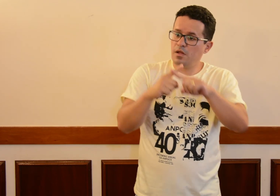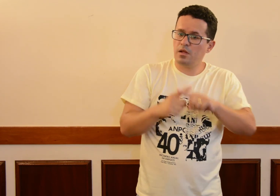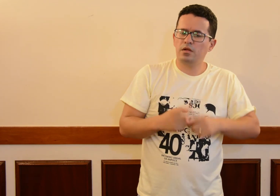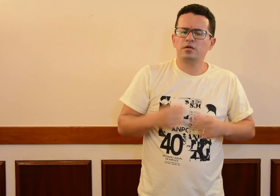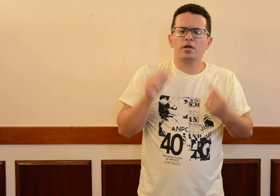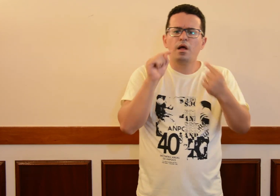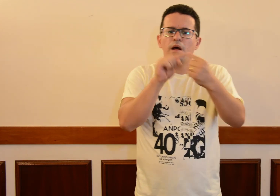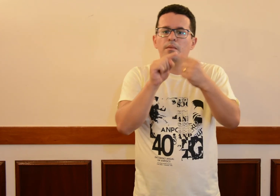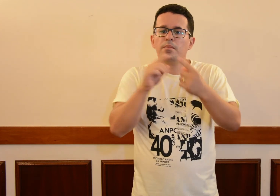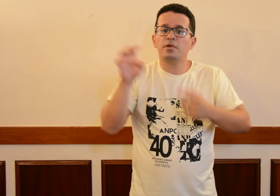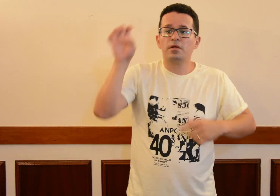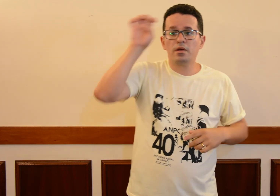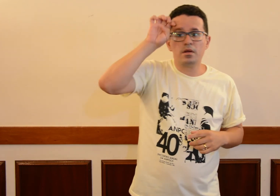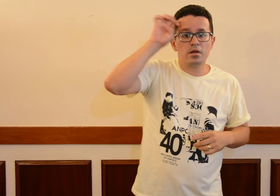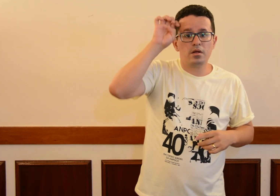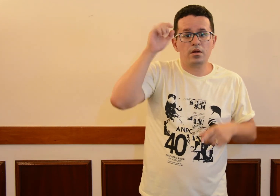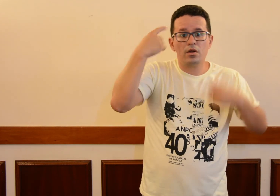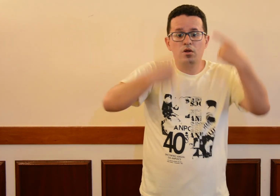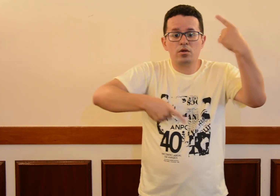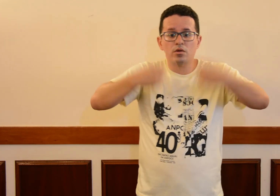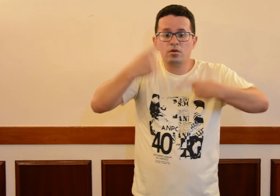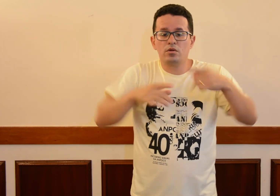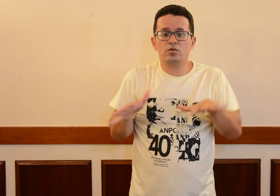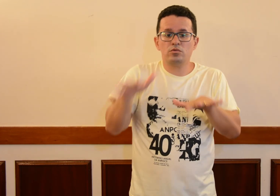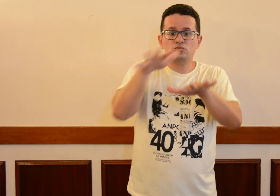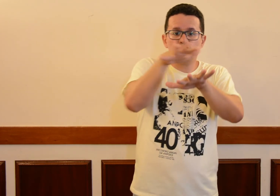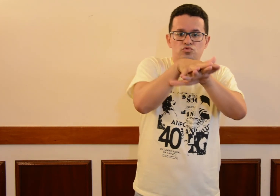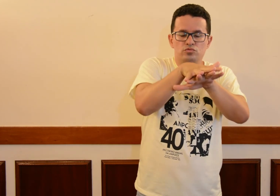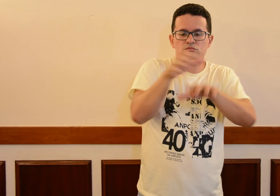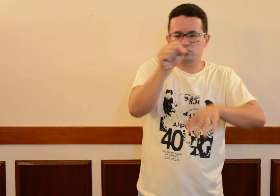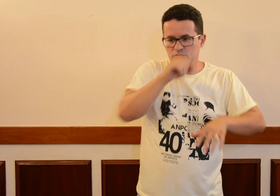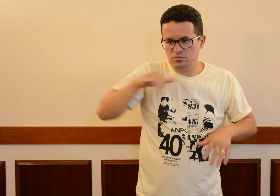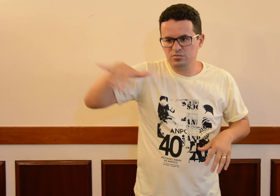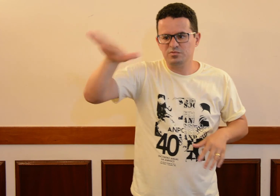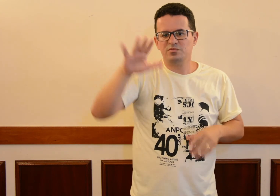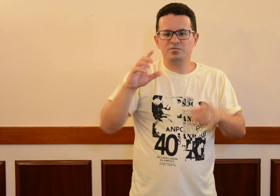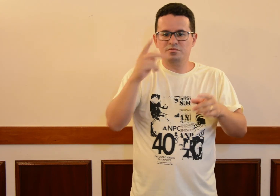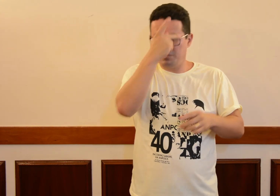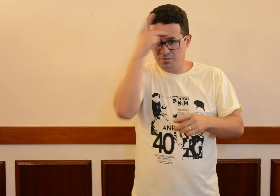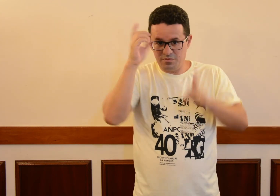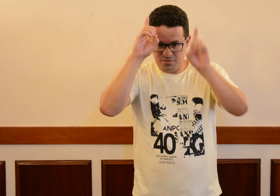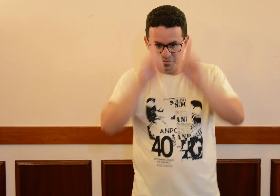da política de inclusão social das pessoas com deficiência, como, por exemplo, o direito ao cuidado.